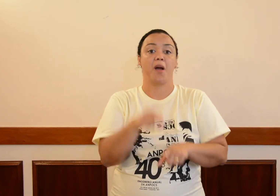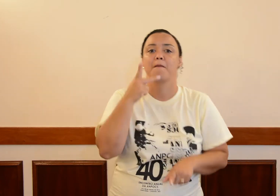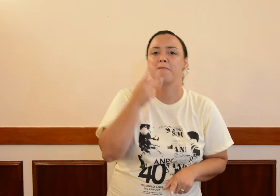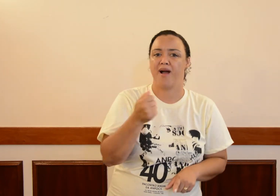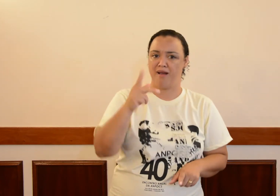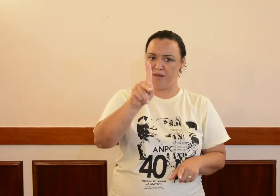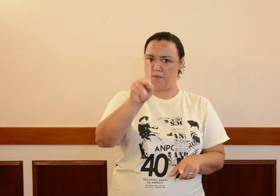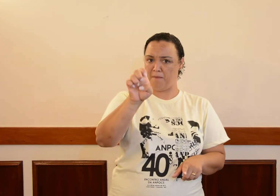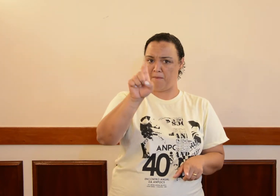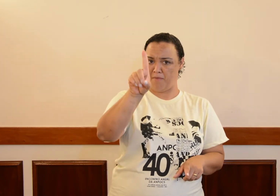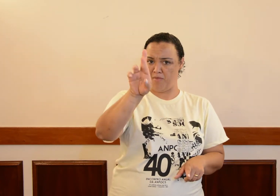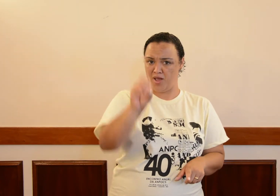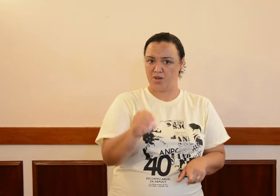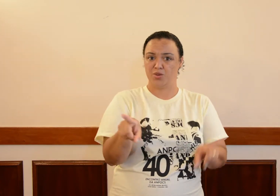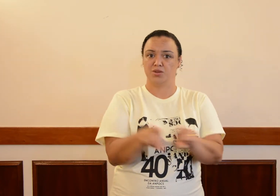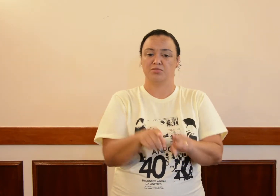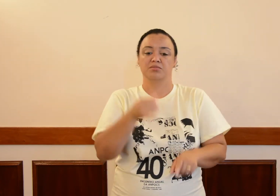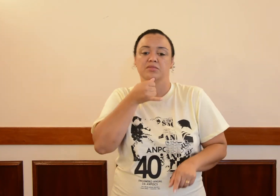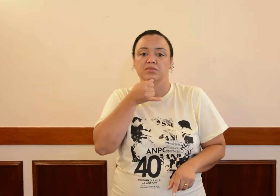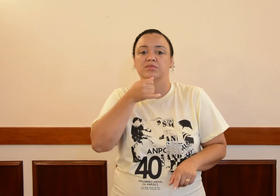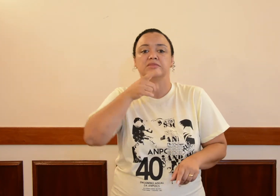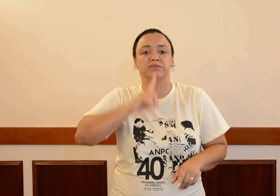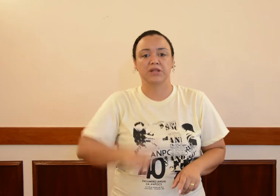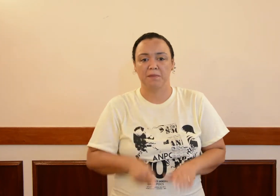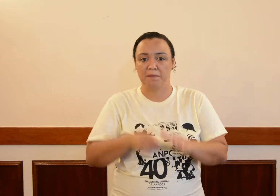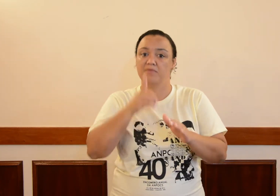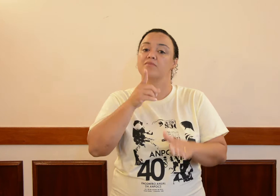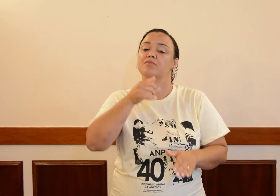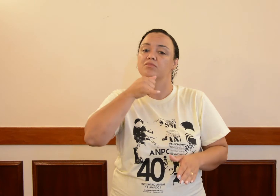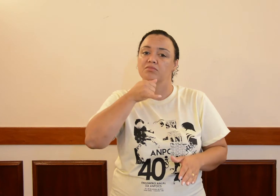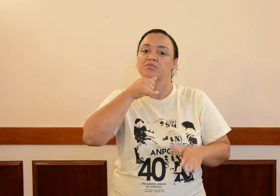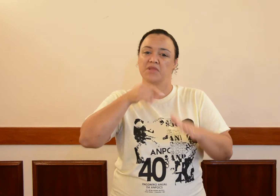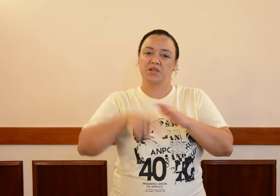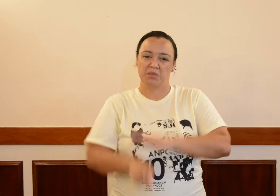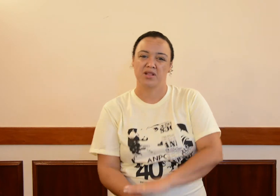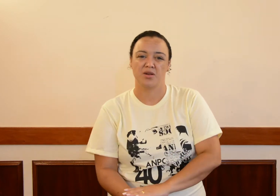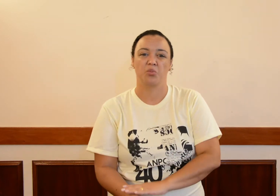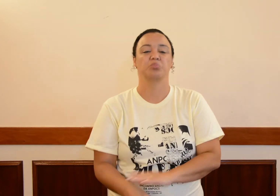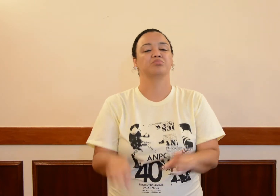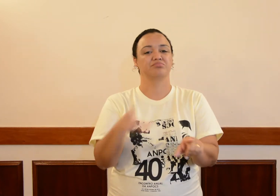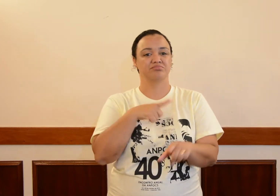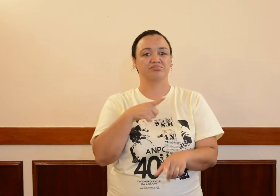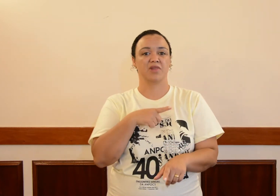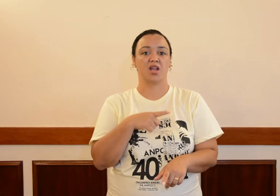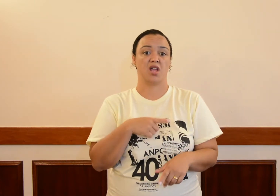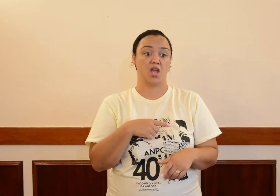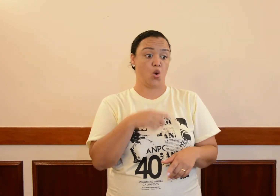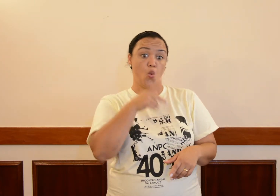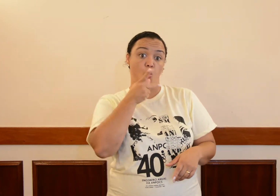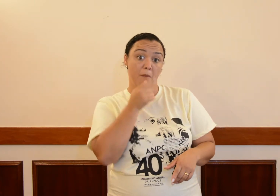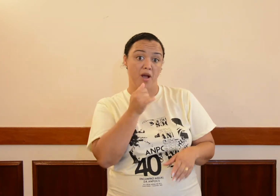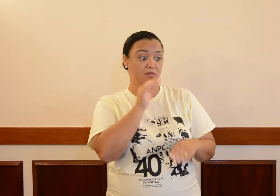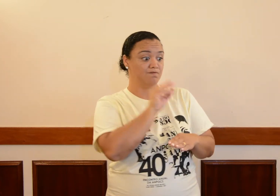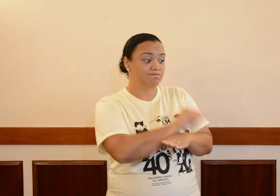dedica-se exclusivamente aos cuidados de Juan, o filho caçula do casal, de 15 anos, diagnosticado com autismo